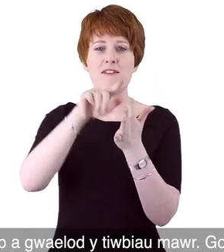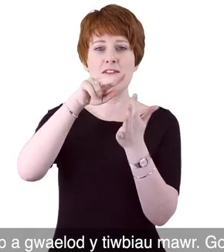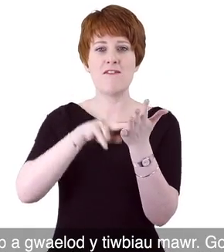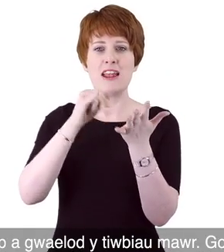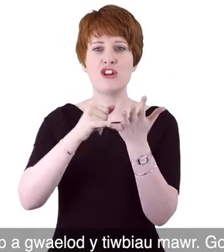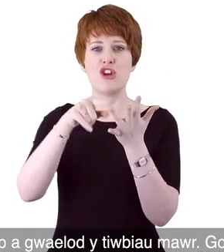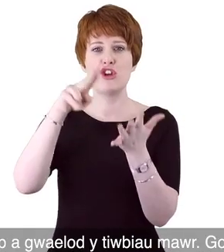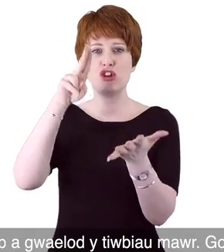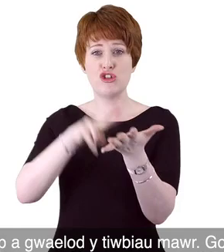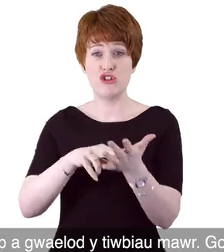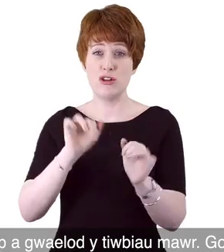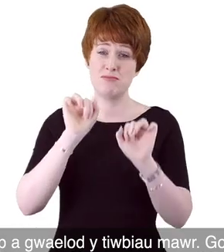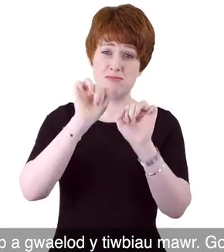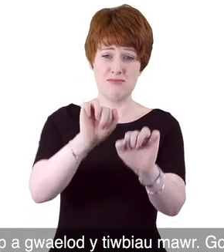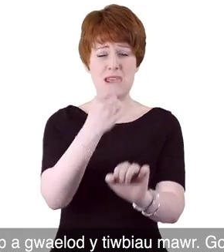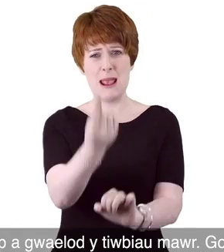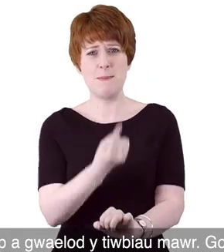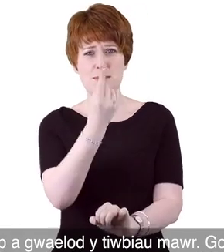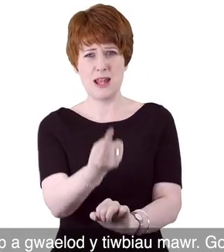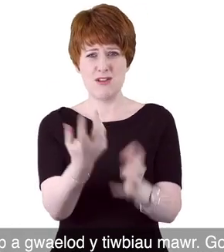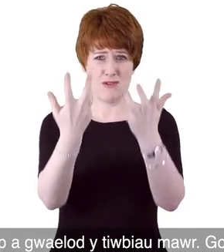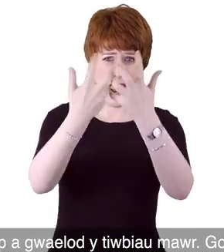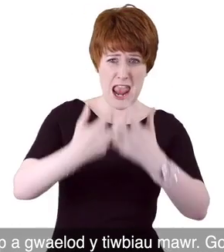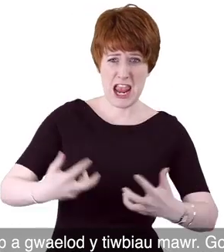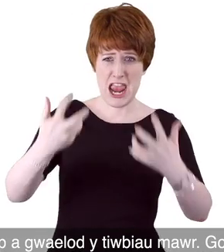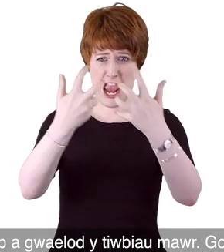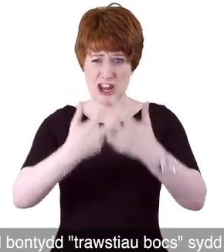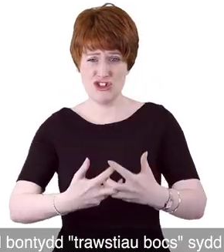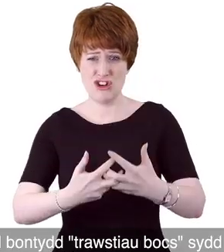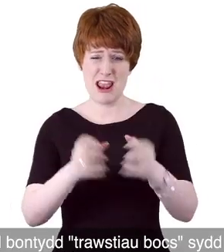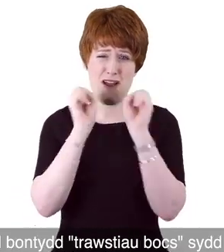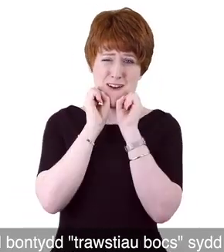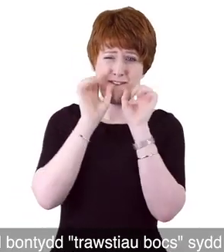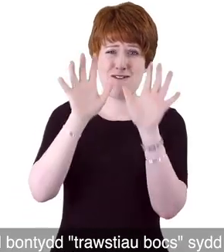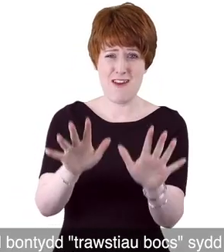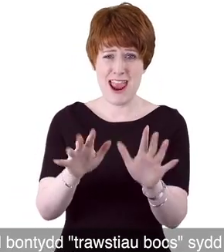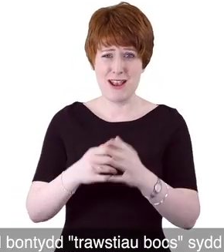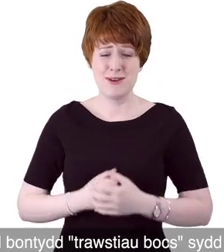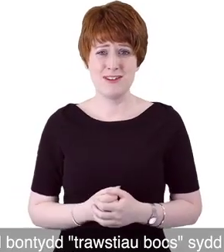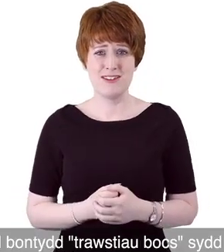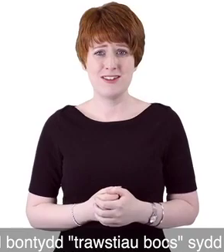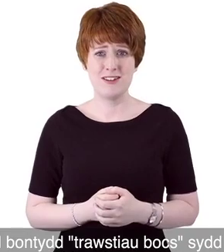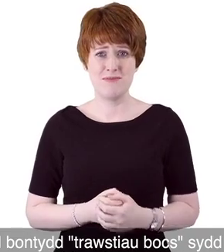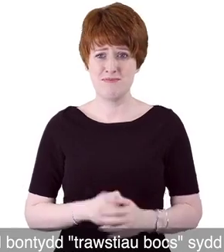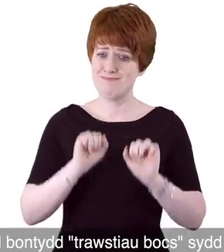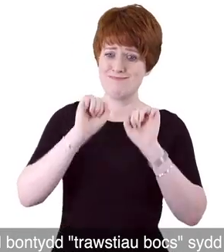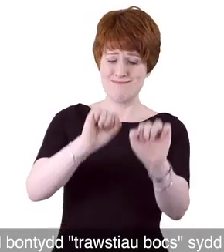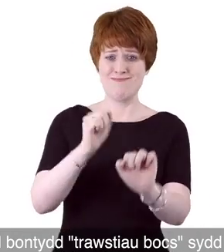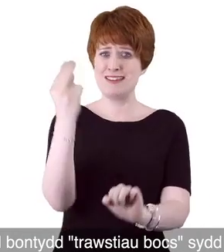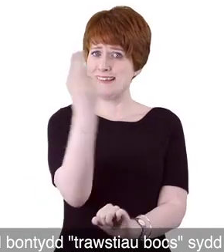mawr. Golyga hyn fod y bont yng Nghonwy yn gysylltiedig ar holl bontydd trawstiau bocs sydd i'w gweld ar